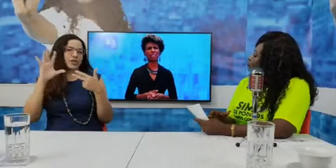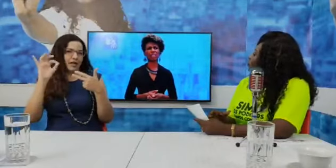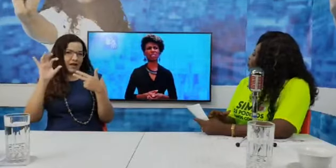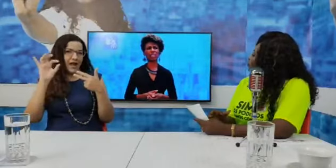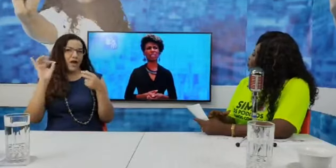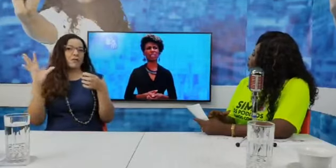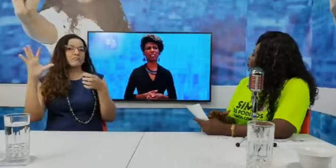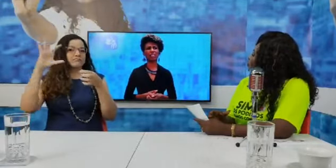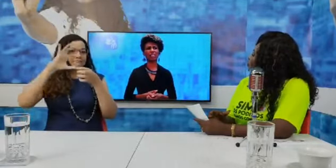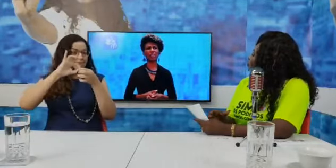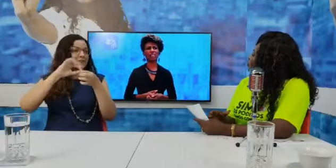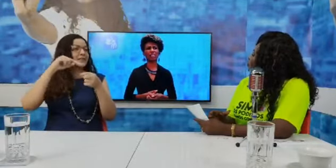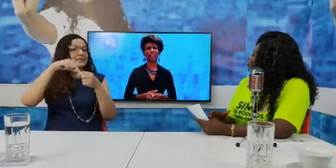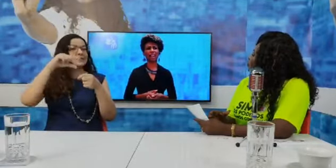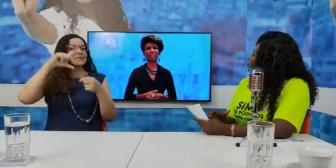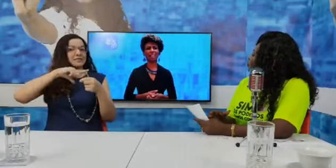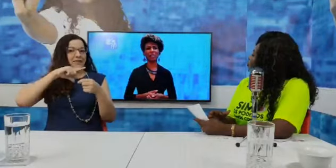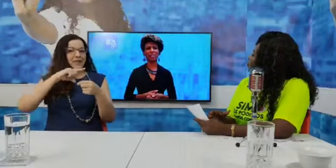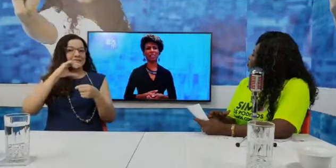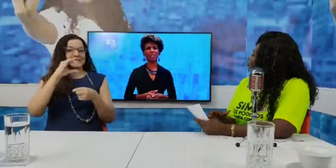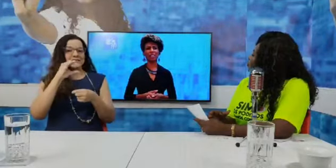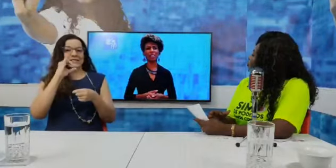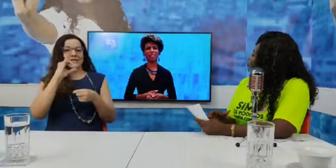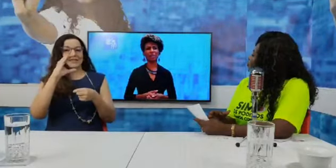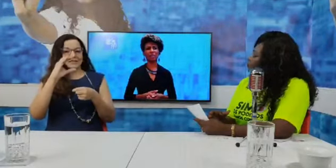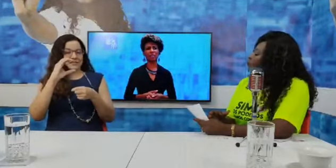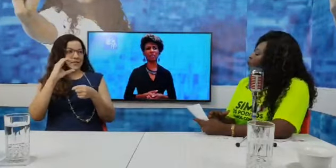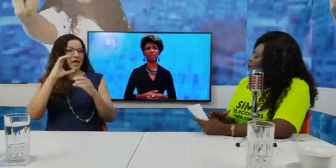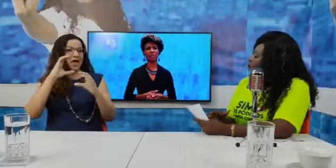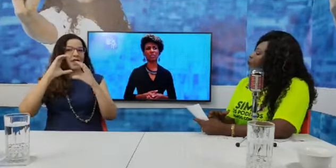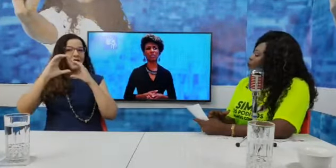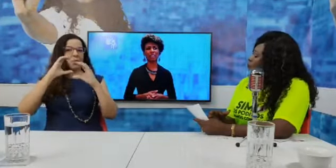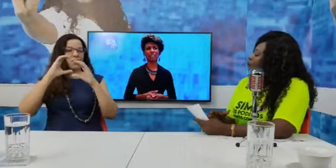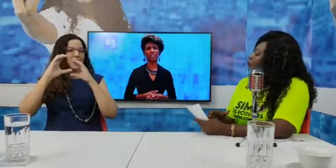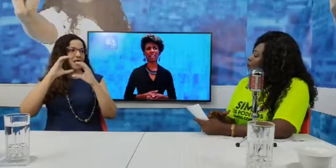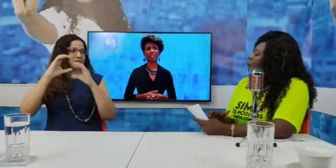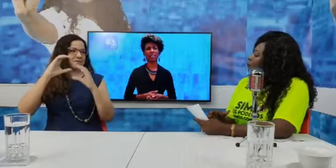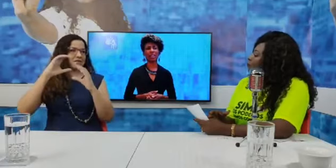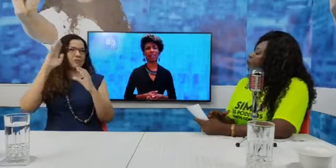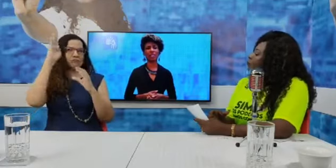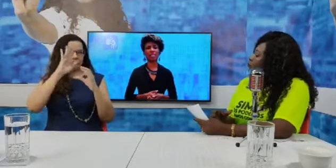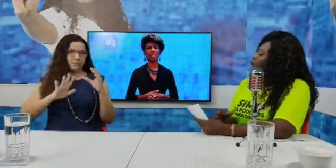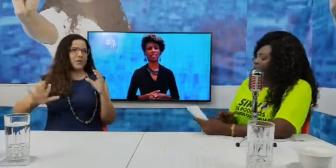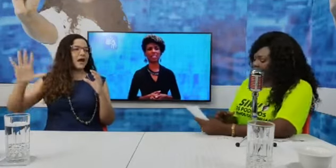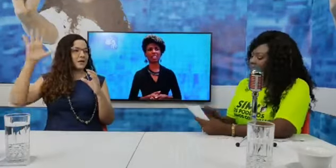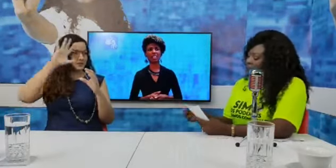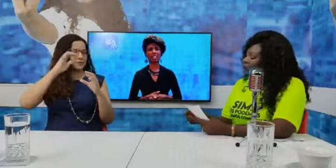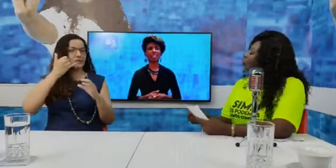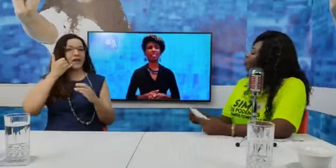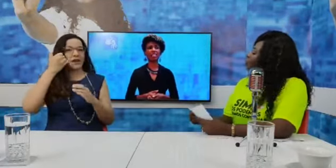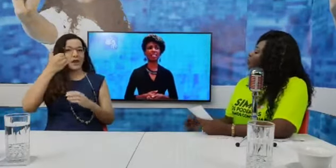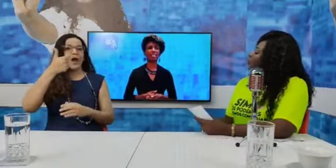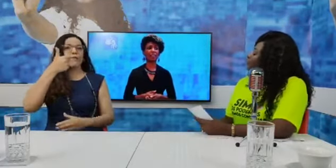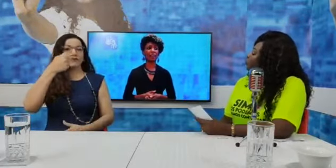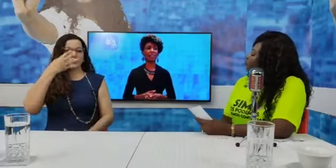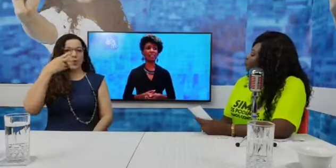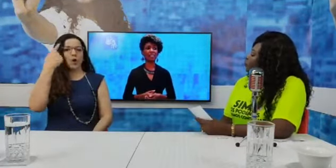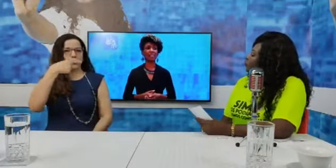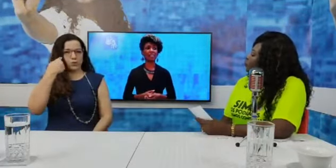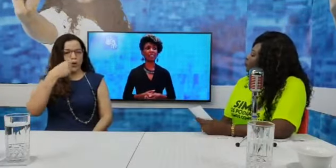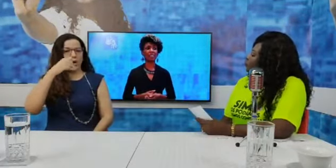Então, não tem, falta a questão, mas falta a questão também da internet. Tem lá o CCI, CCI,